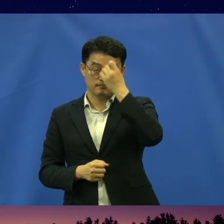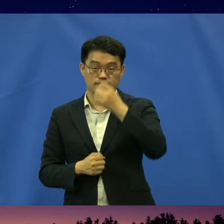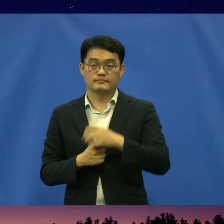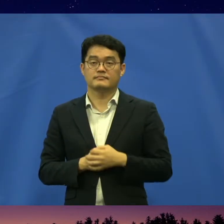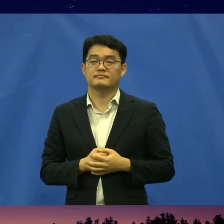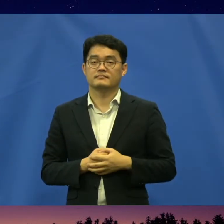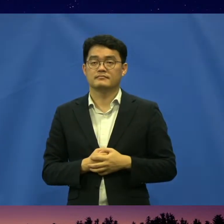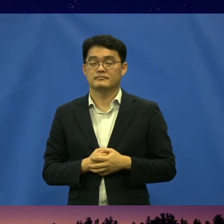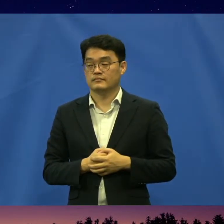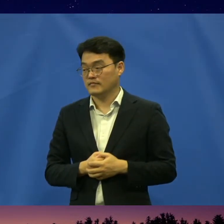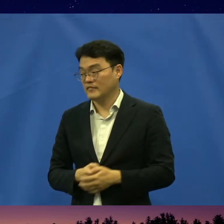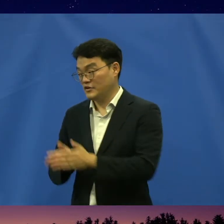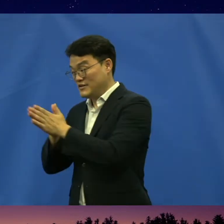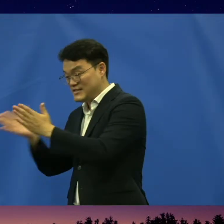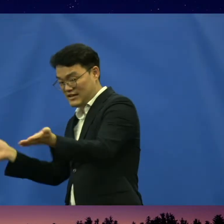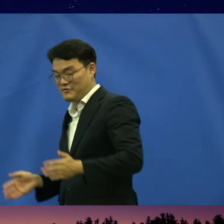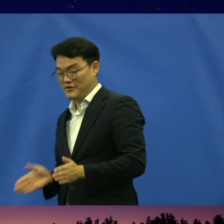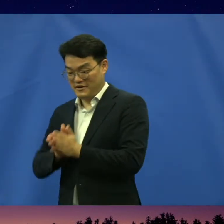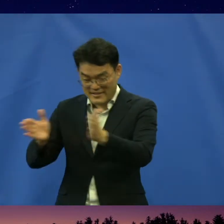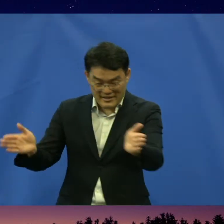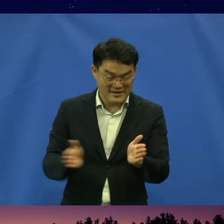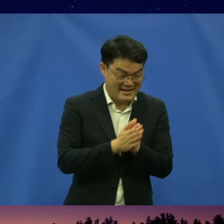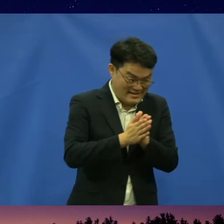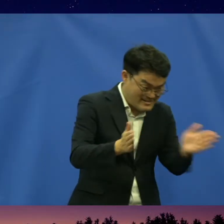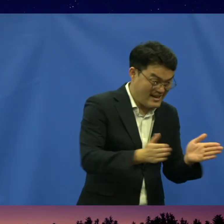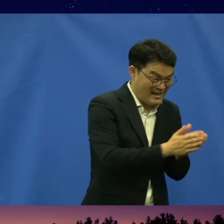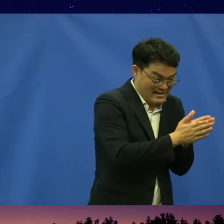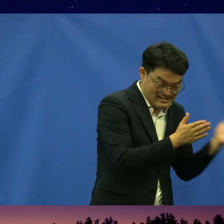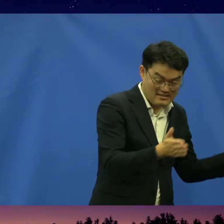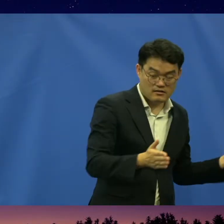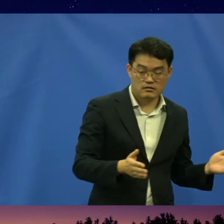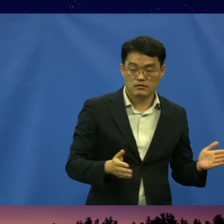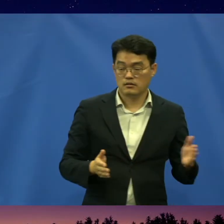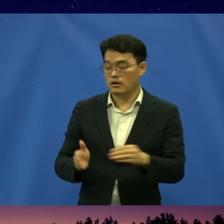나 이것도 시작했고 저것도 해봤고 저것도 해봤고 아무 소용없어요.